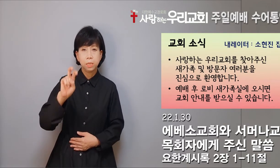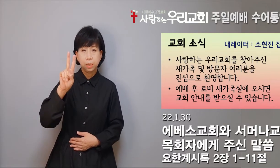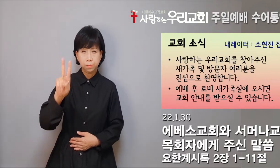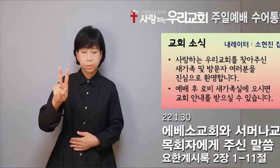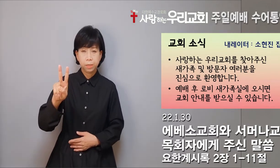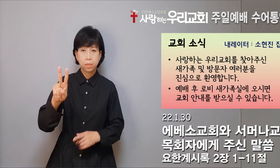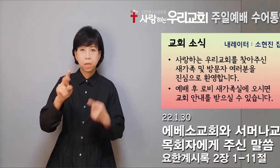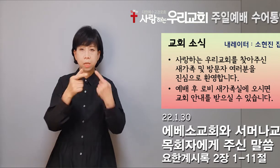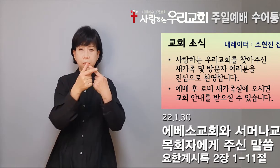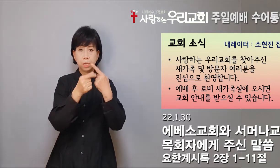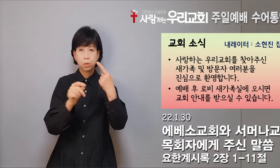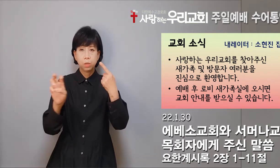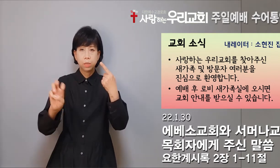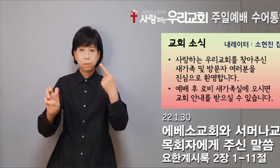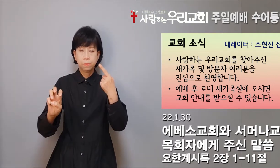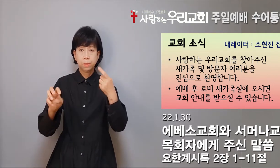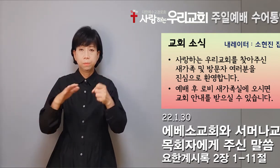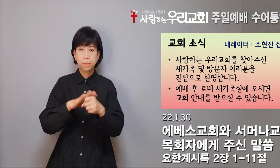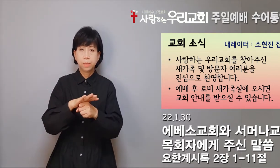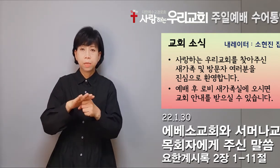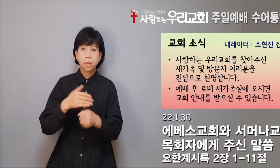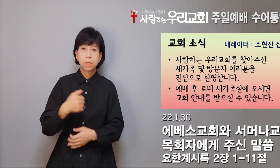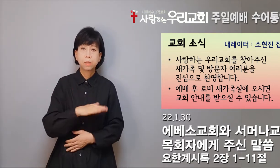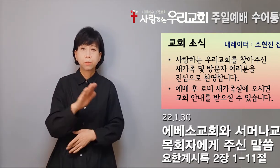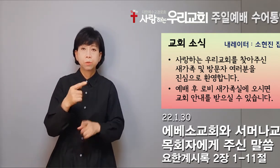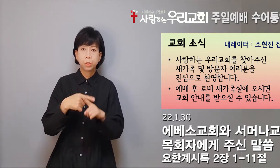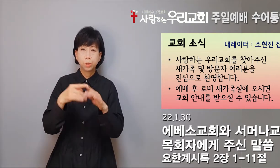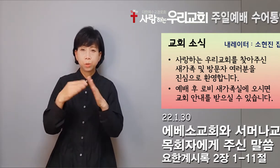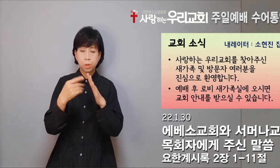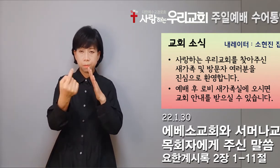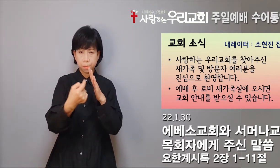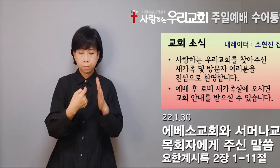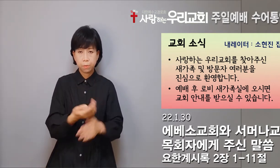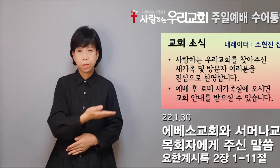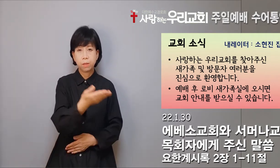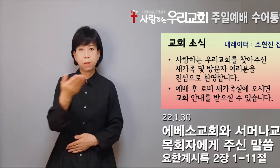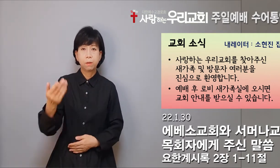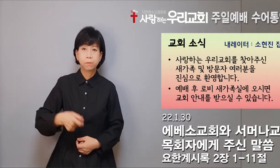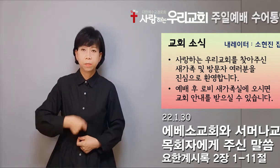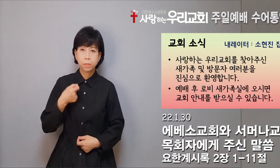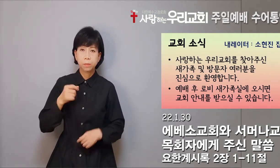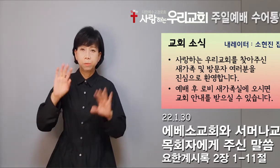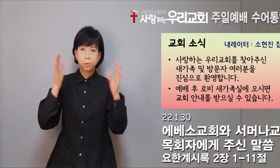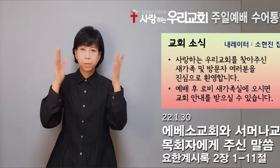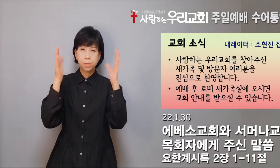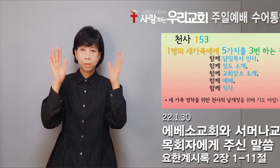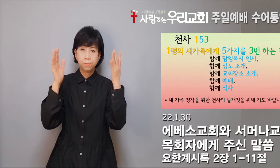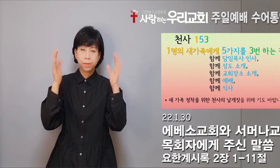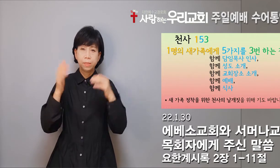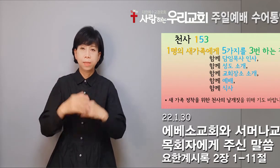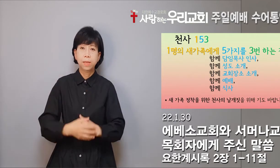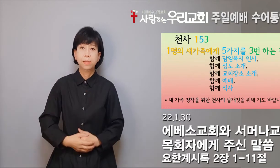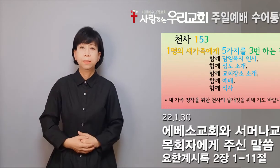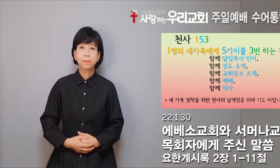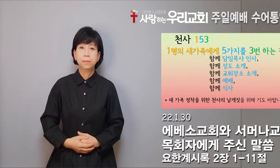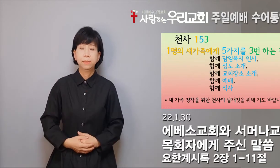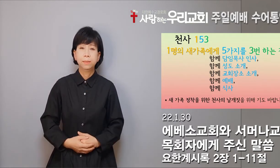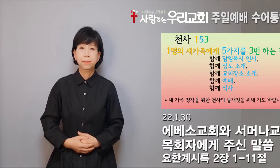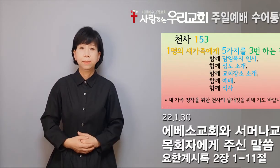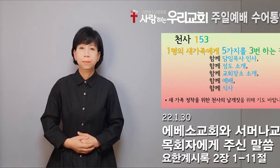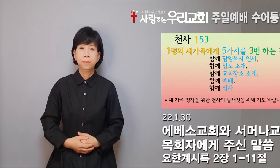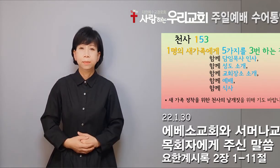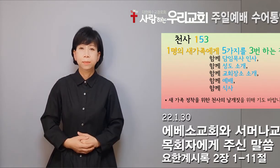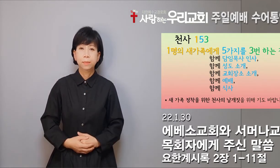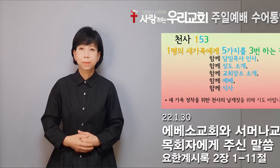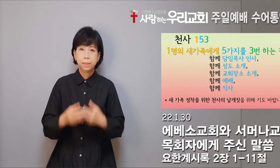2022년 1월 30일 사랑하는 우리 교회를 찾아주신 새가족 및 방문자 여러분을 진심으로 환영합니다. 우리